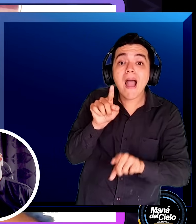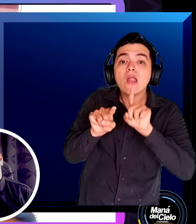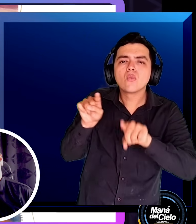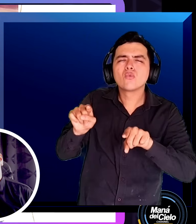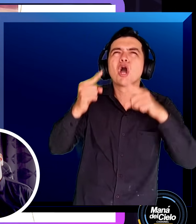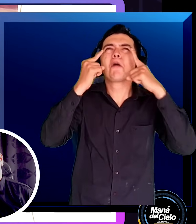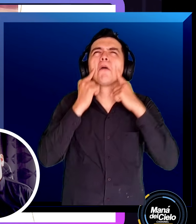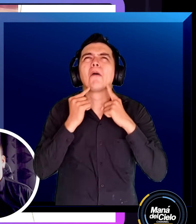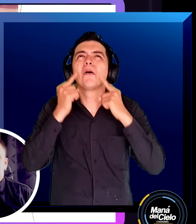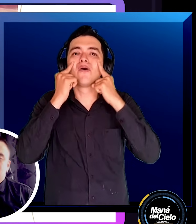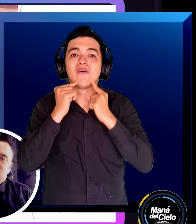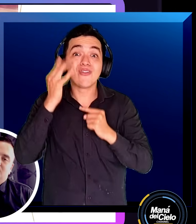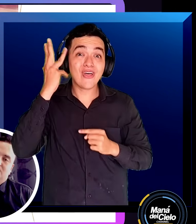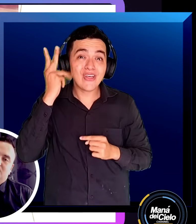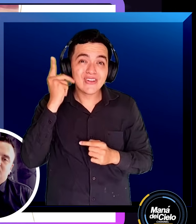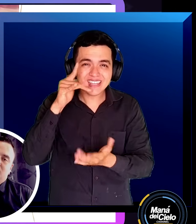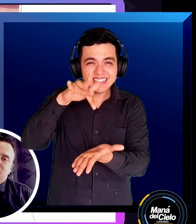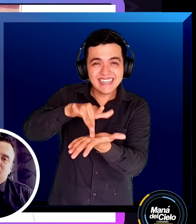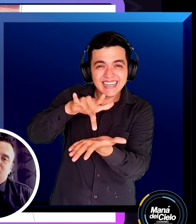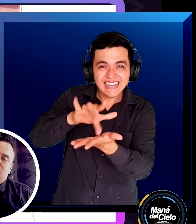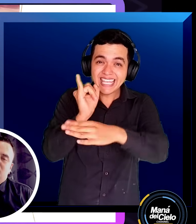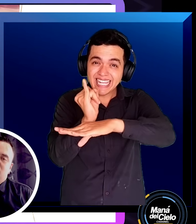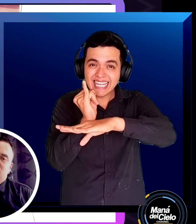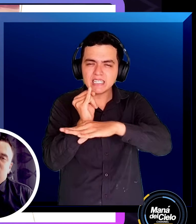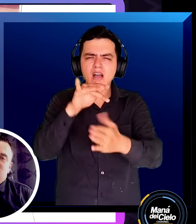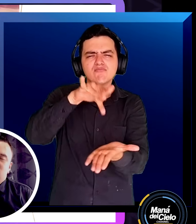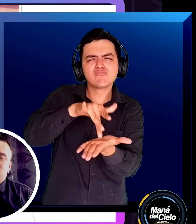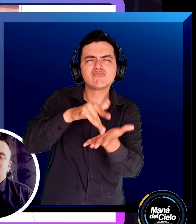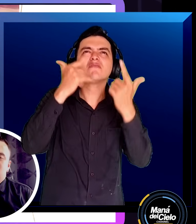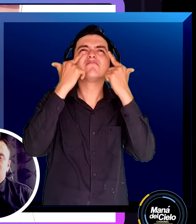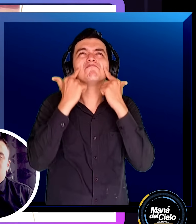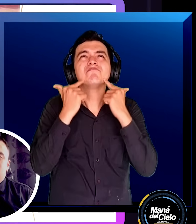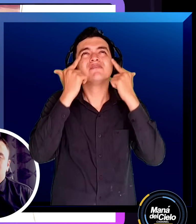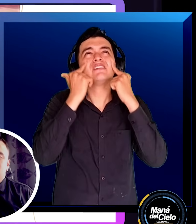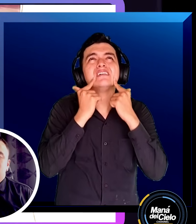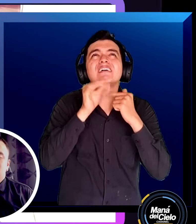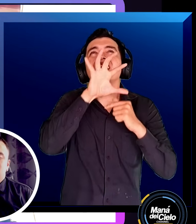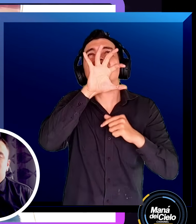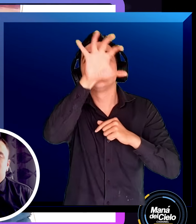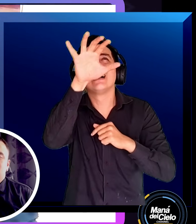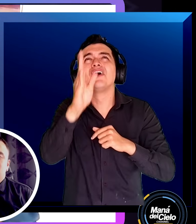¡Ay! De aquel ciego, si no hubiese gritado,